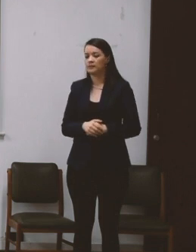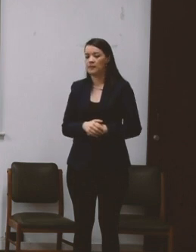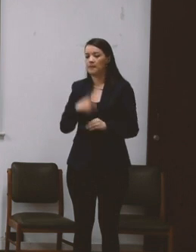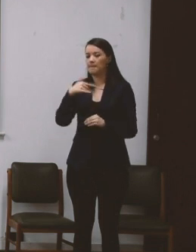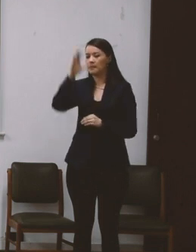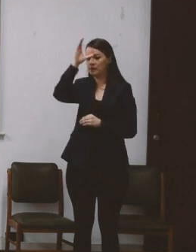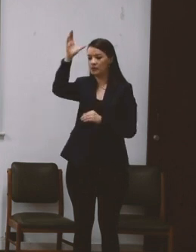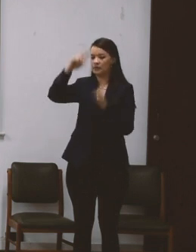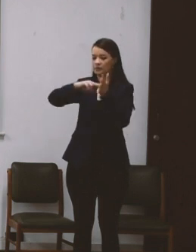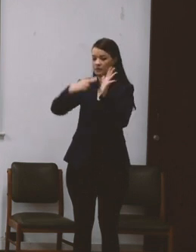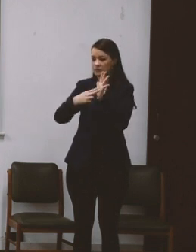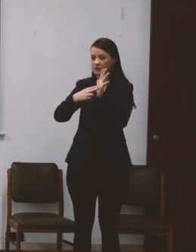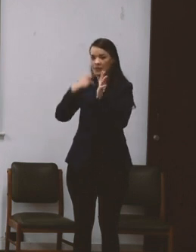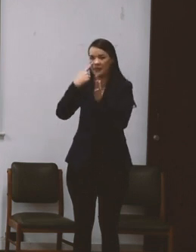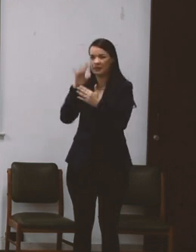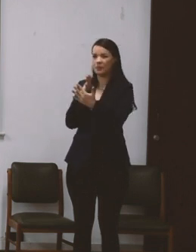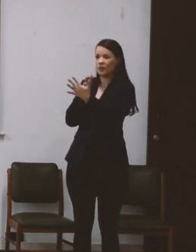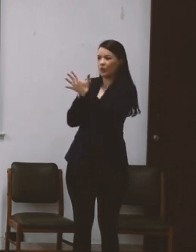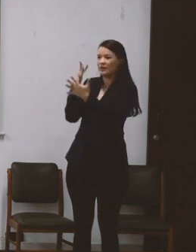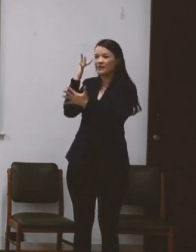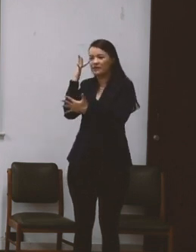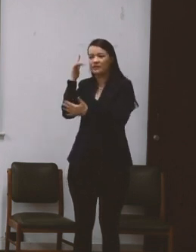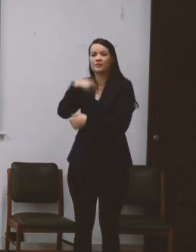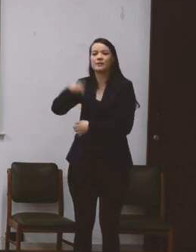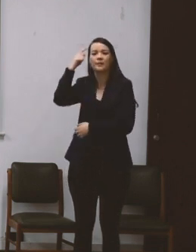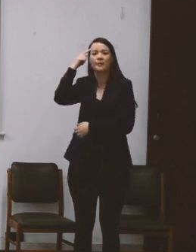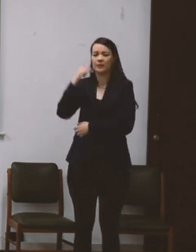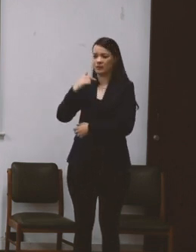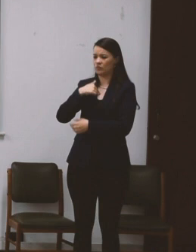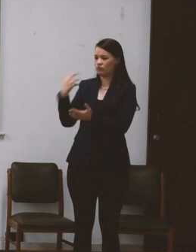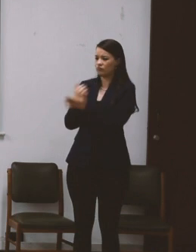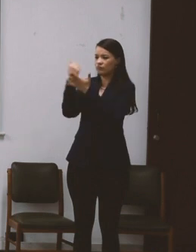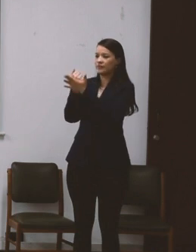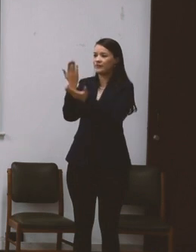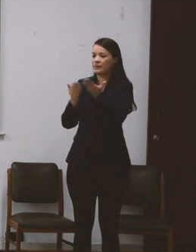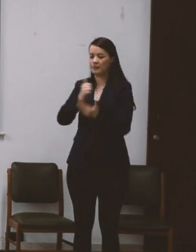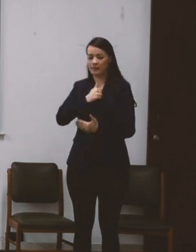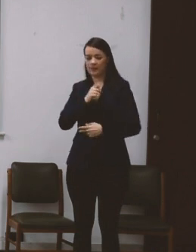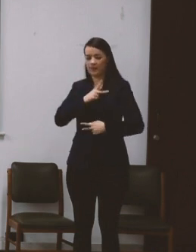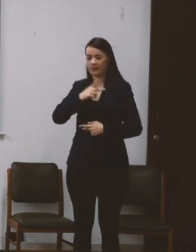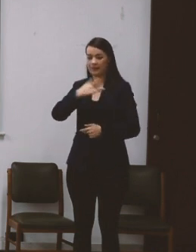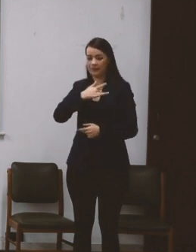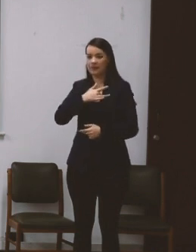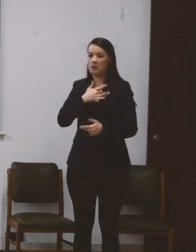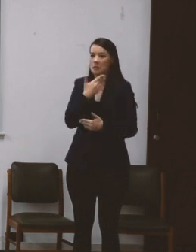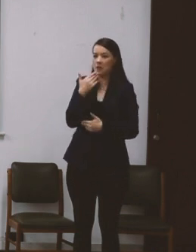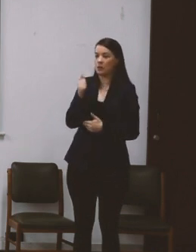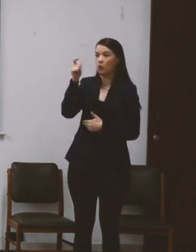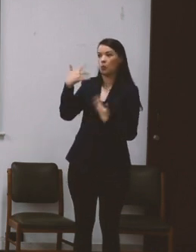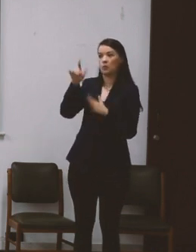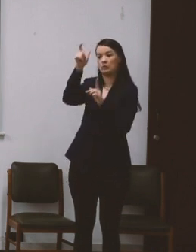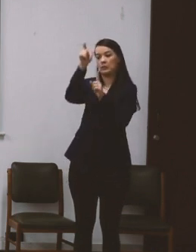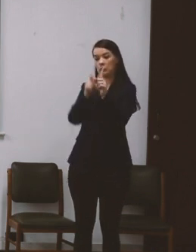exclusivamente desde y en contra del síndrome de Down. Creer que el éxito depende de la actitud personal es mucho más preferible